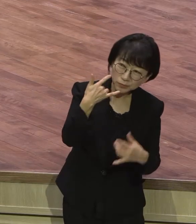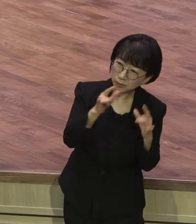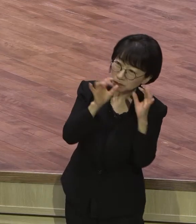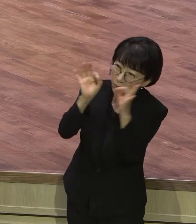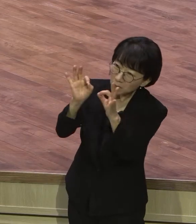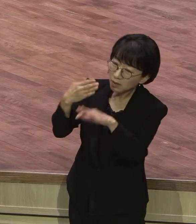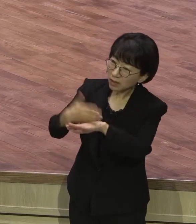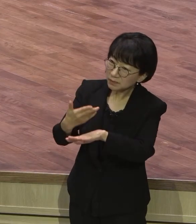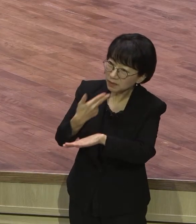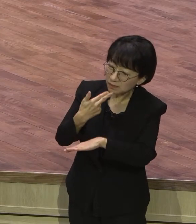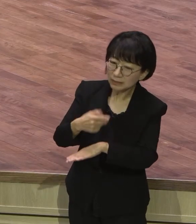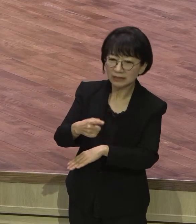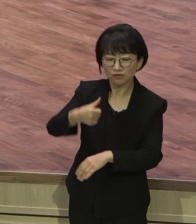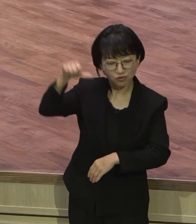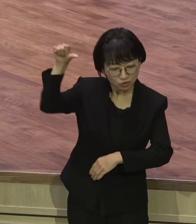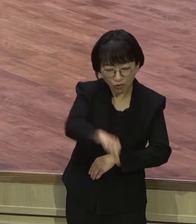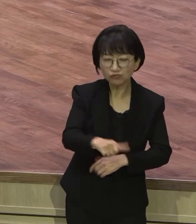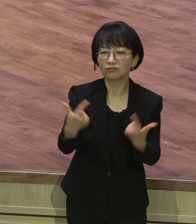그 저주받은 마음입니다.